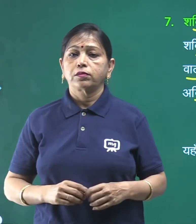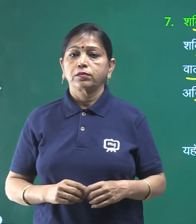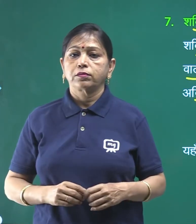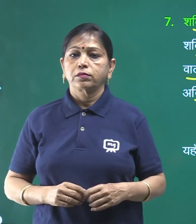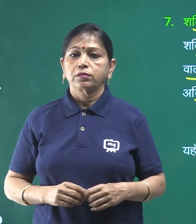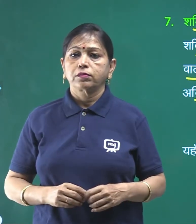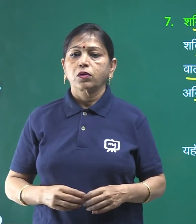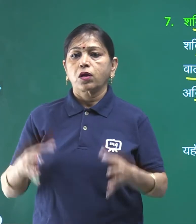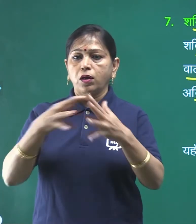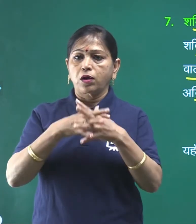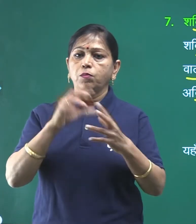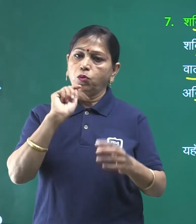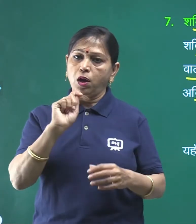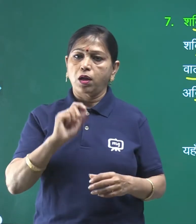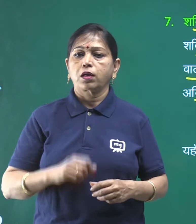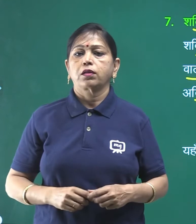W कार्य,